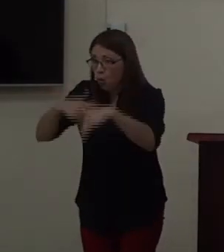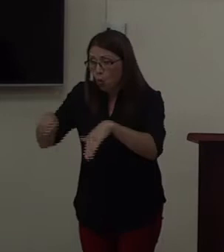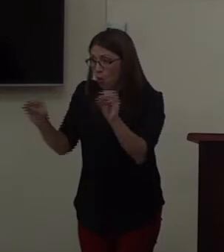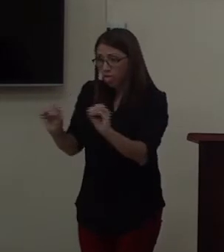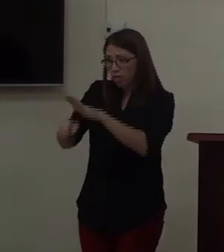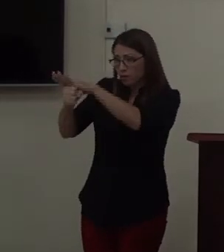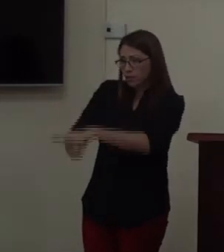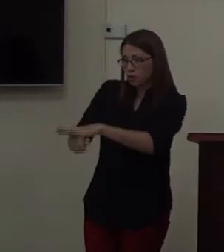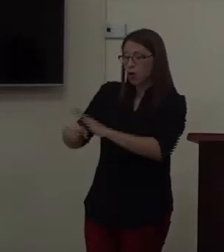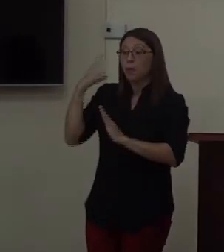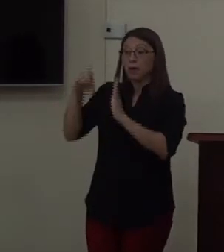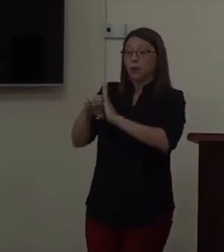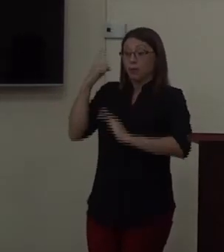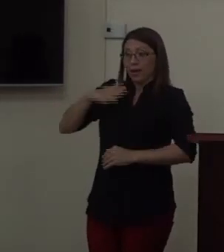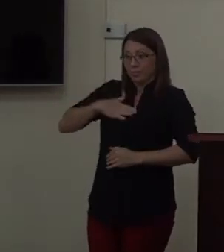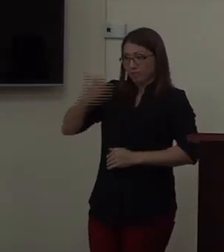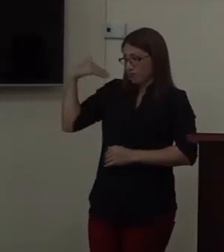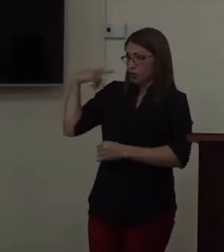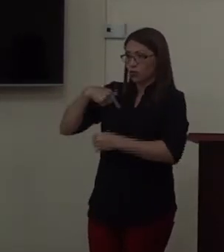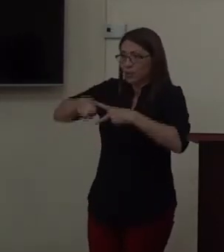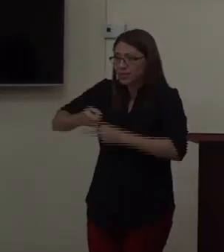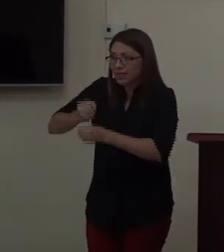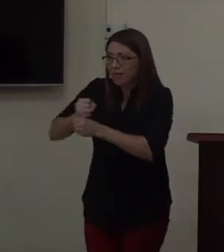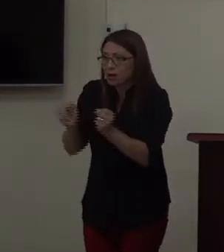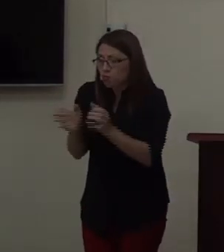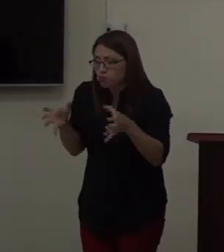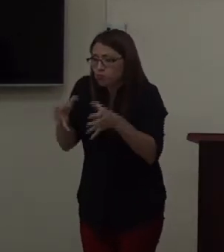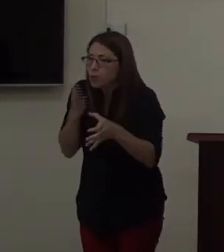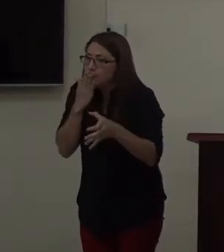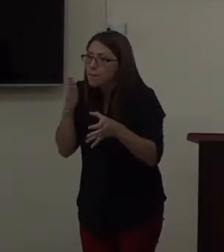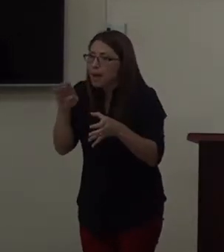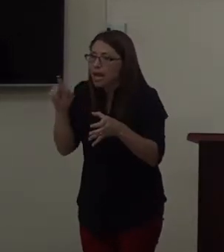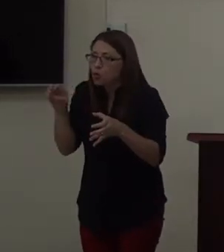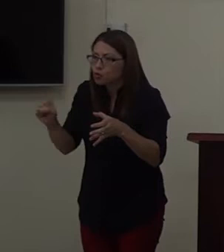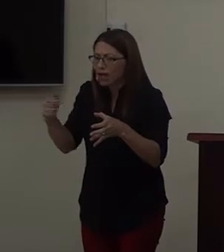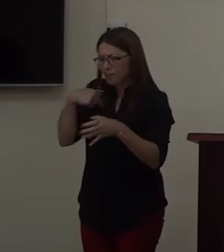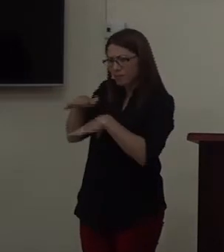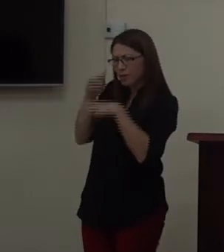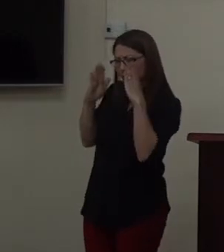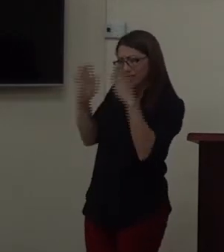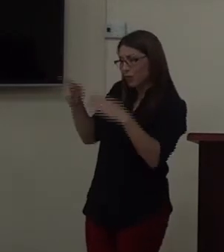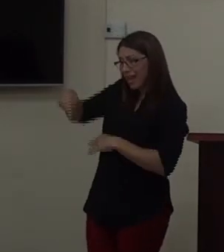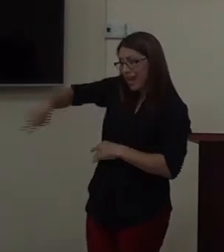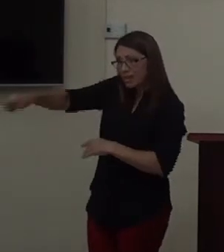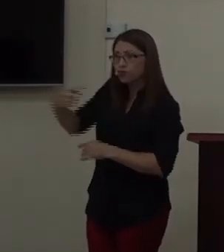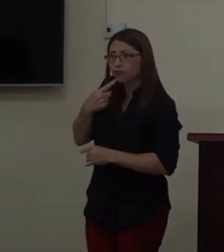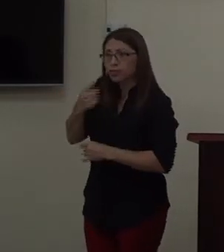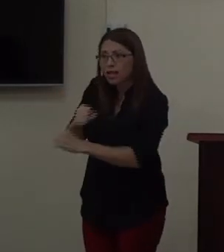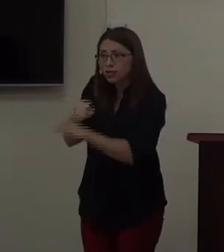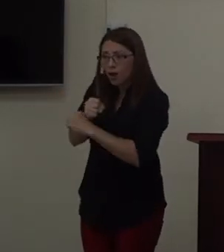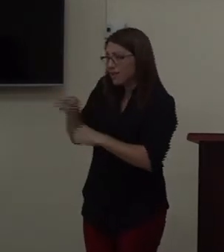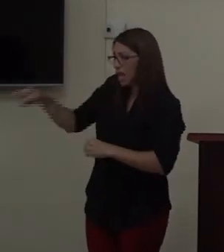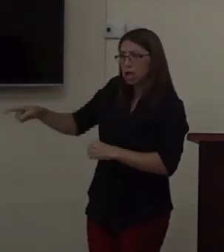represión, porque para mí, por ejemplo, cuando yo empecé a trabajar con los malecos, me llamó muchísimo la atención que ellos aseguraban que en el caso de ellos no